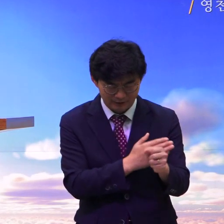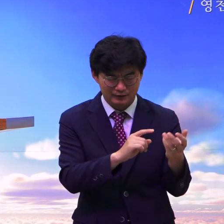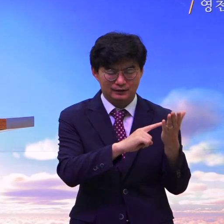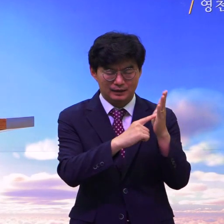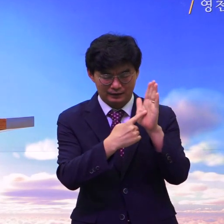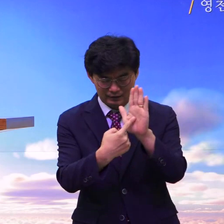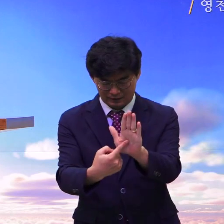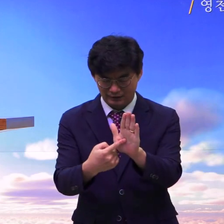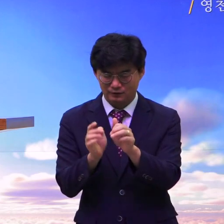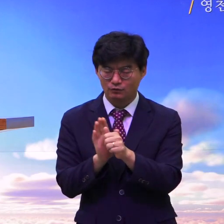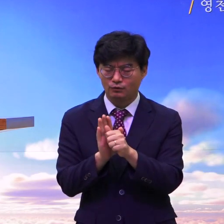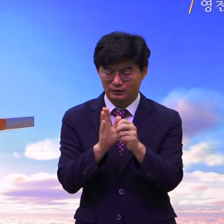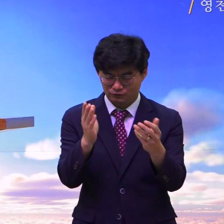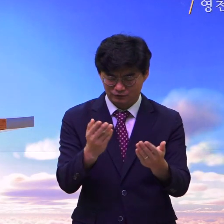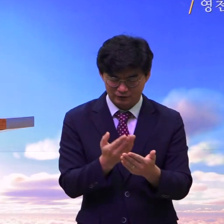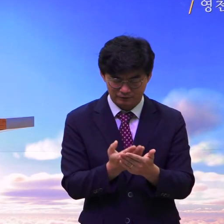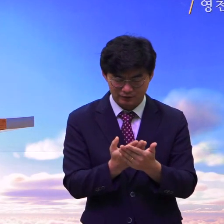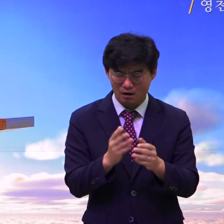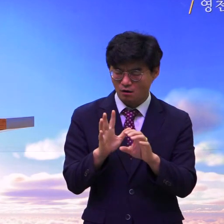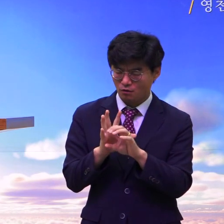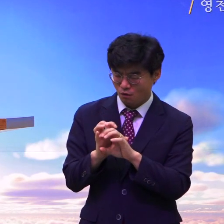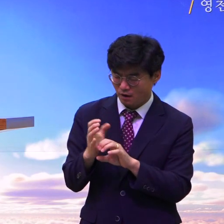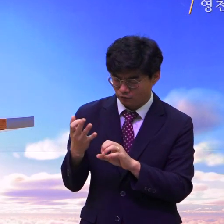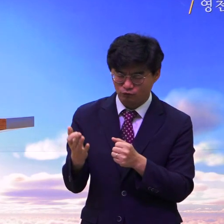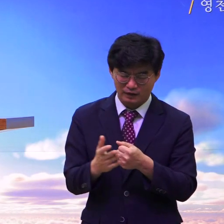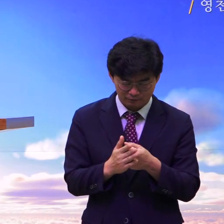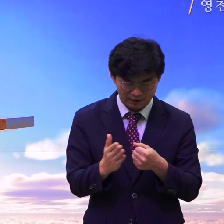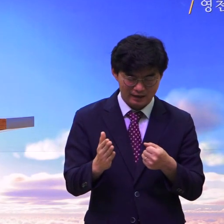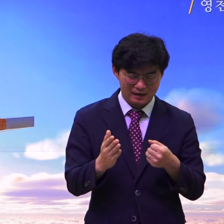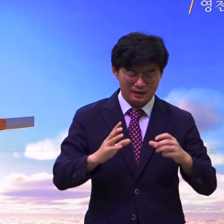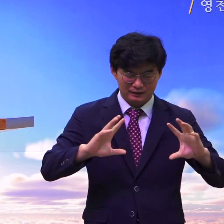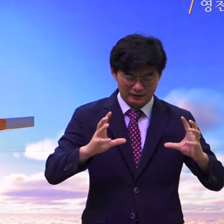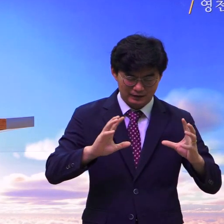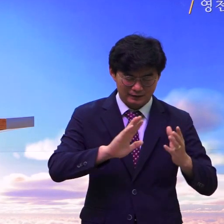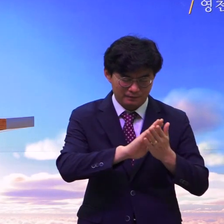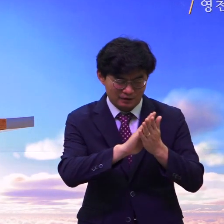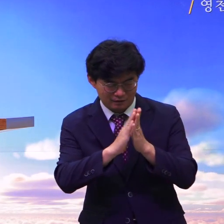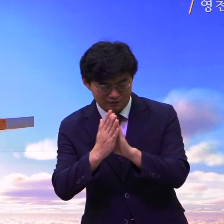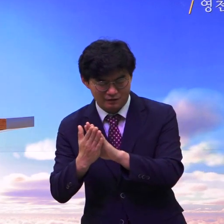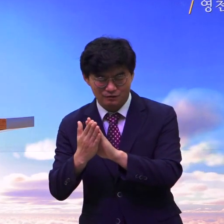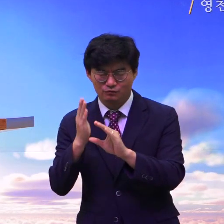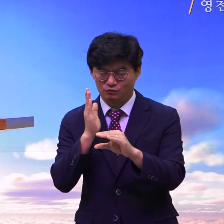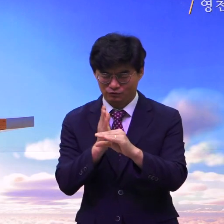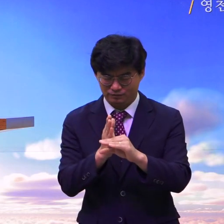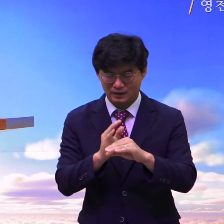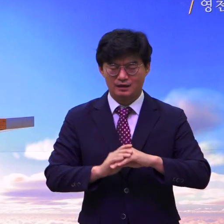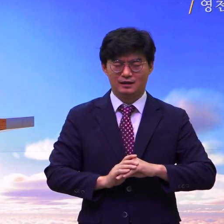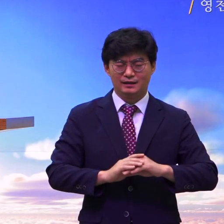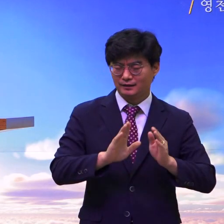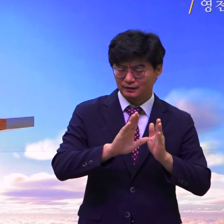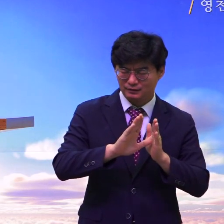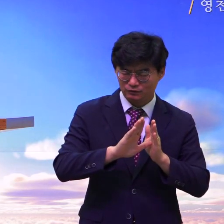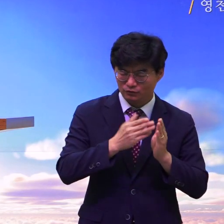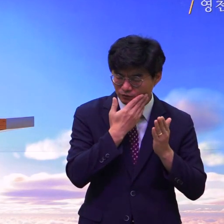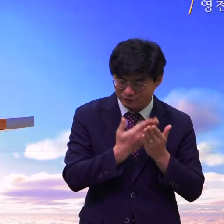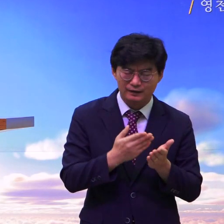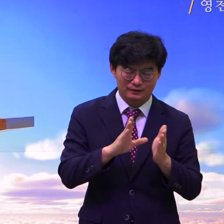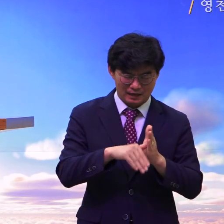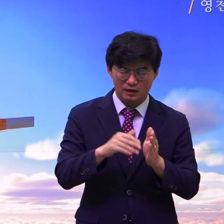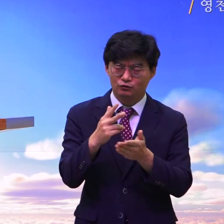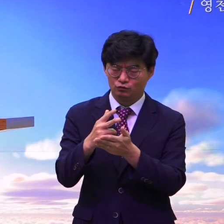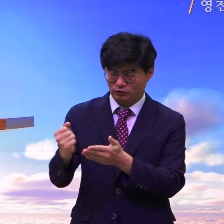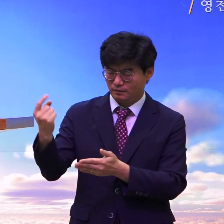되기 원합니다. 코로나19로 인하여 세상이 변하고 있습니다. 이러한 때에 주님이